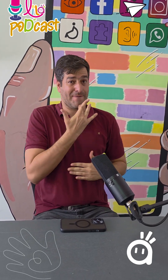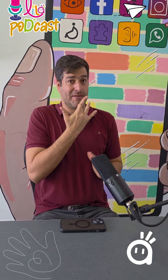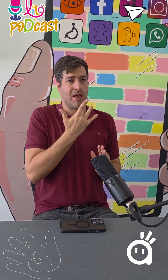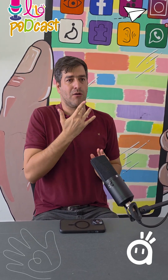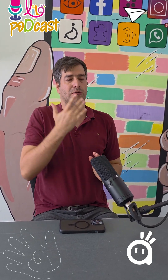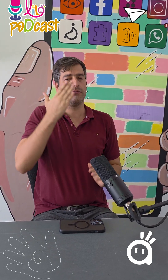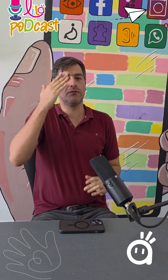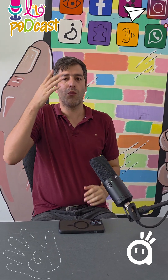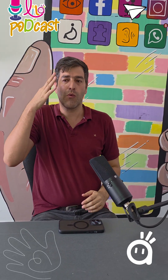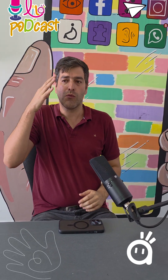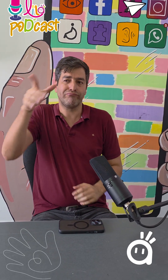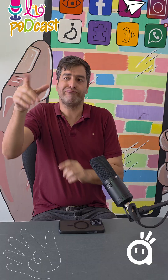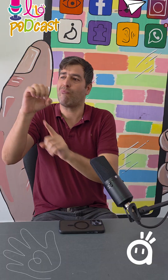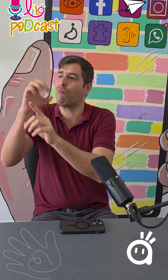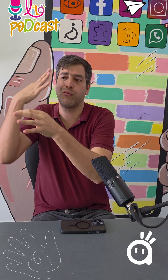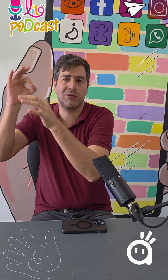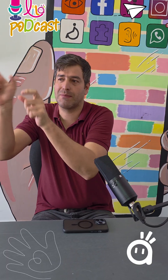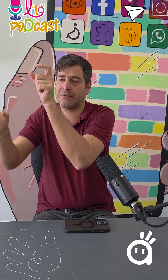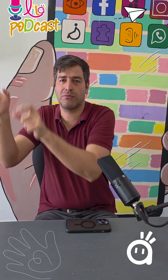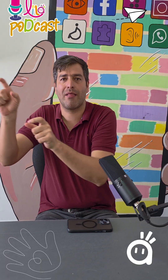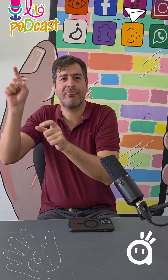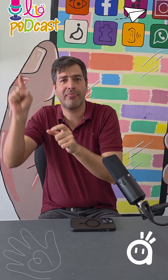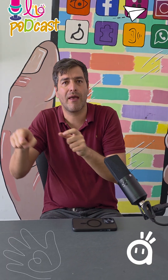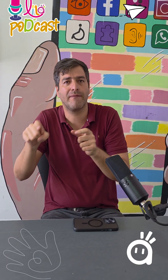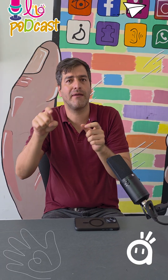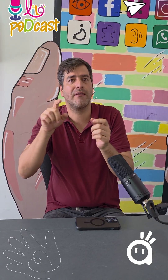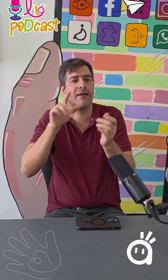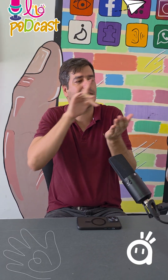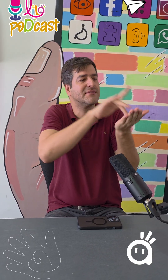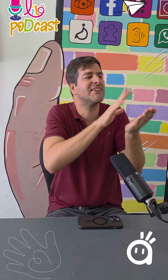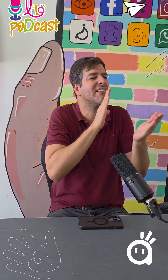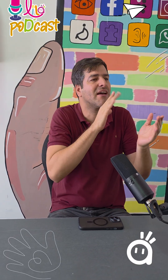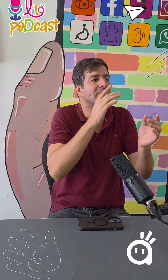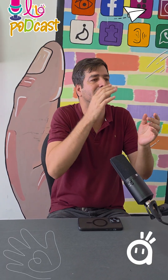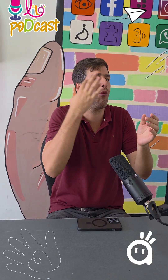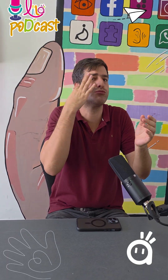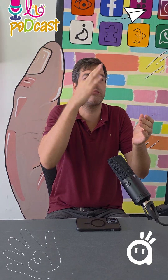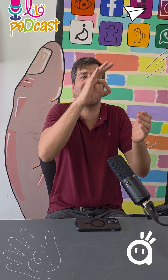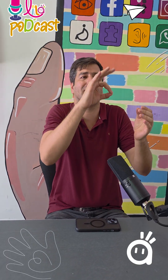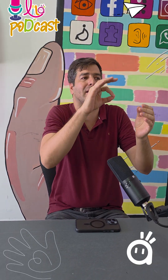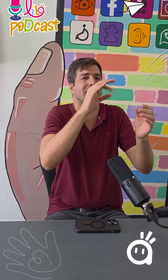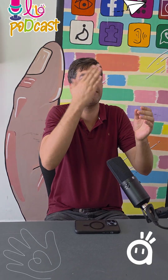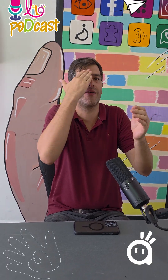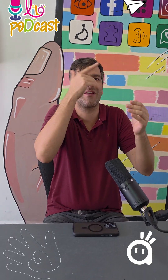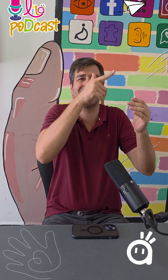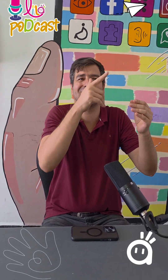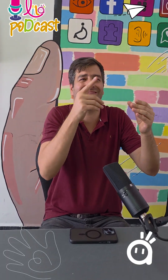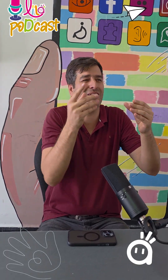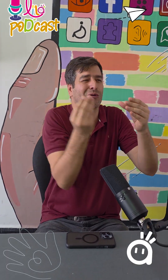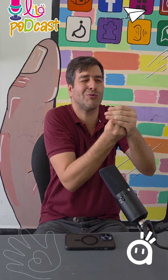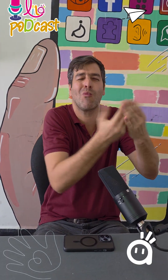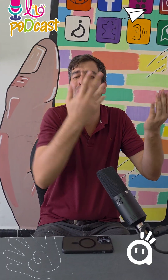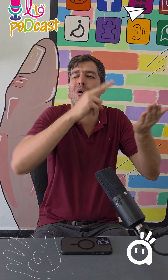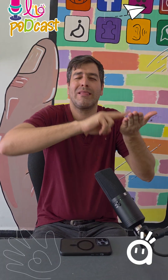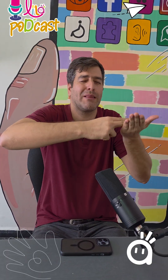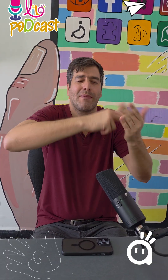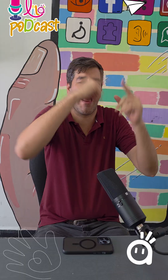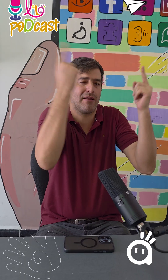muy importante pensar que tanto las personas sordas y las personas oyentes, el tema